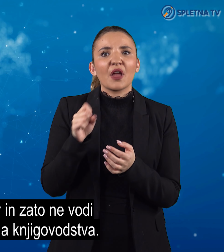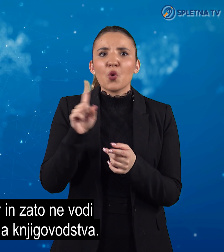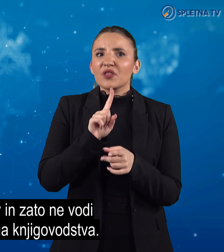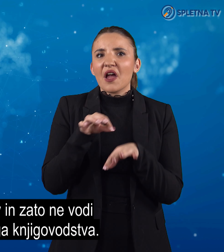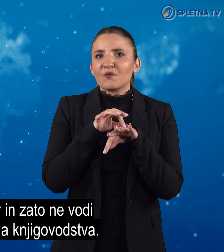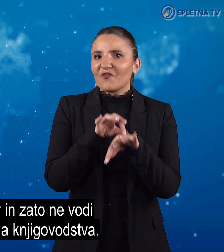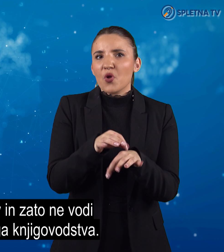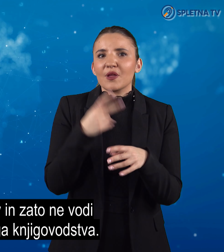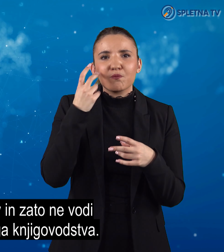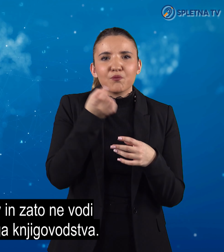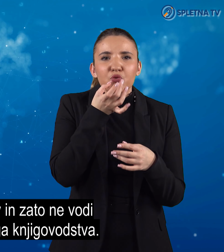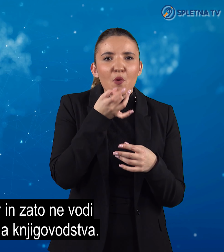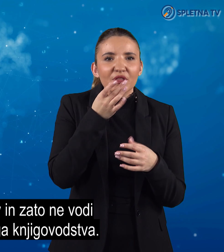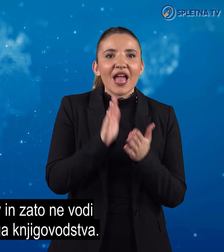podrobnega knjigovodstva.